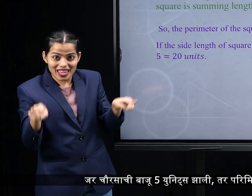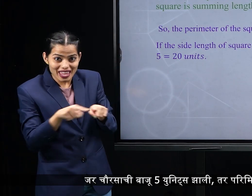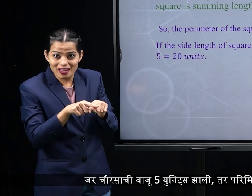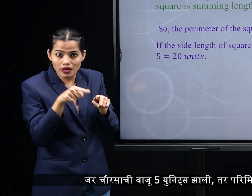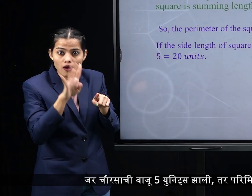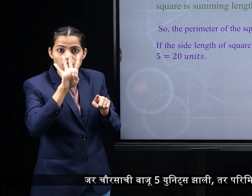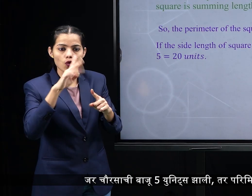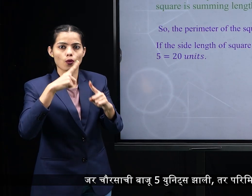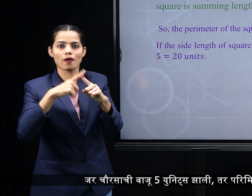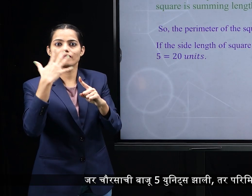असेल.